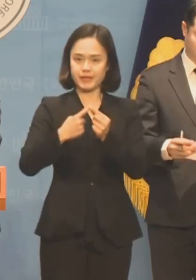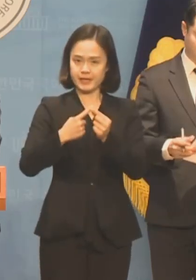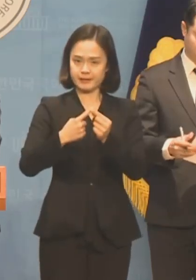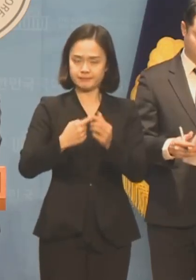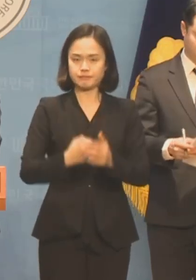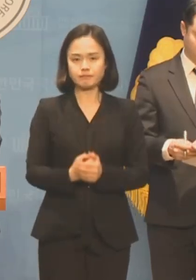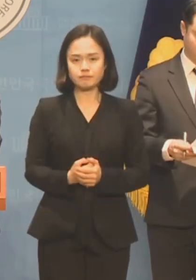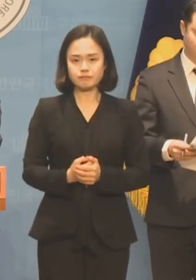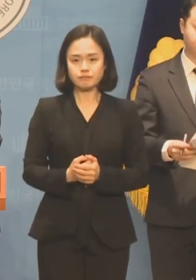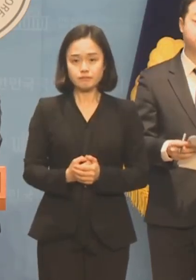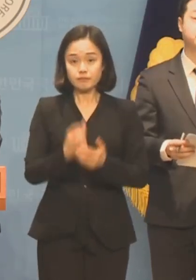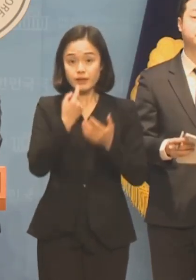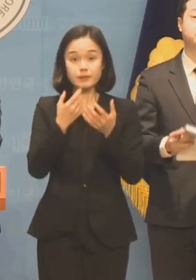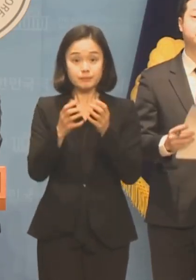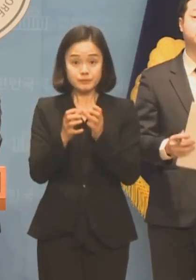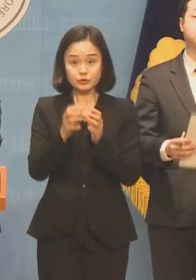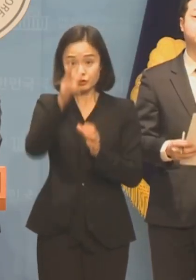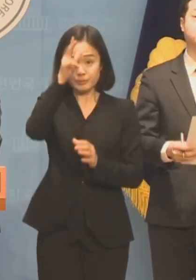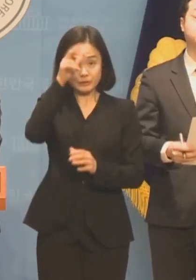시민들이